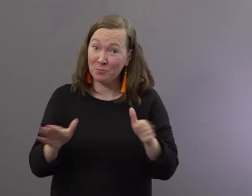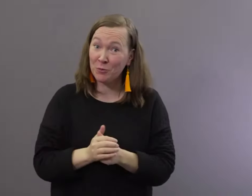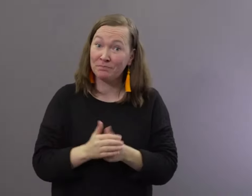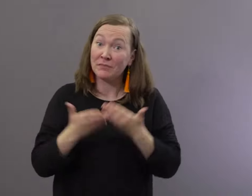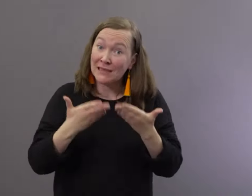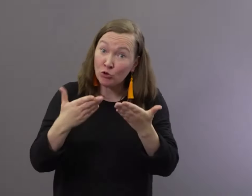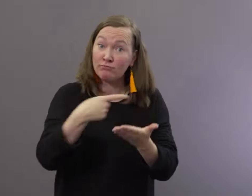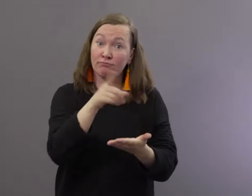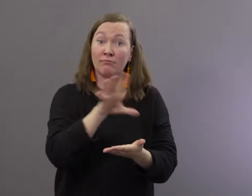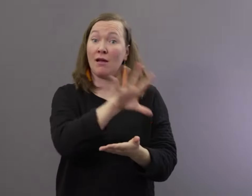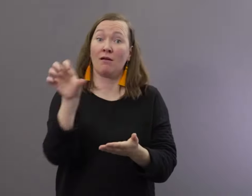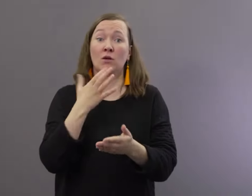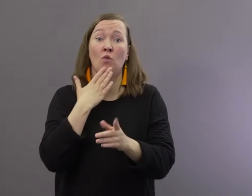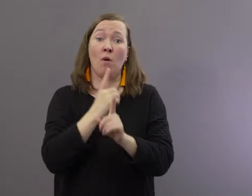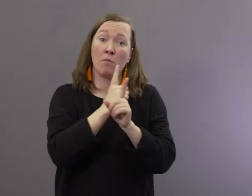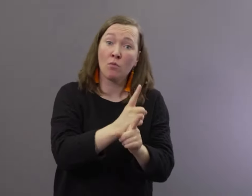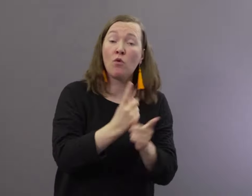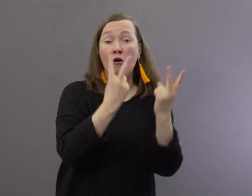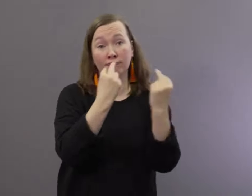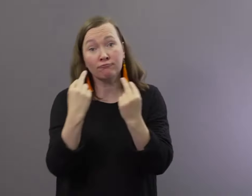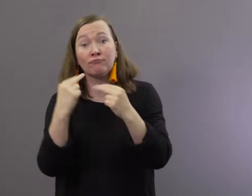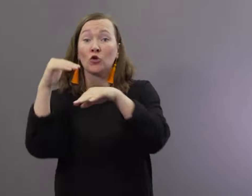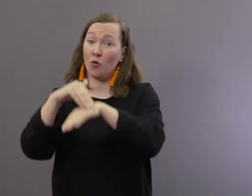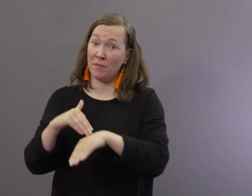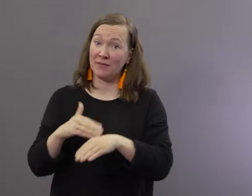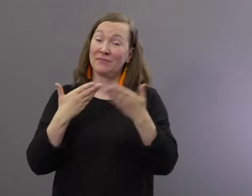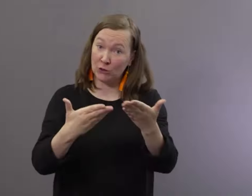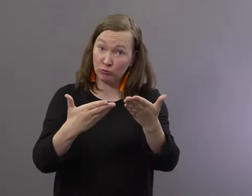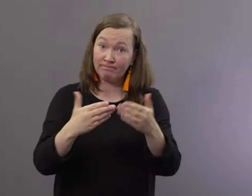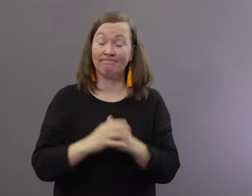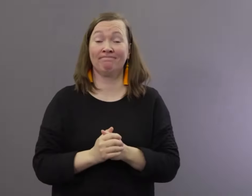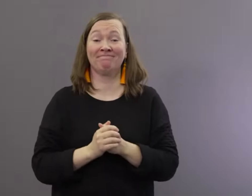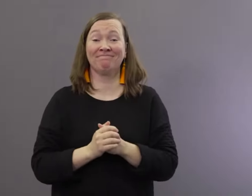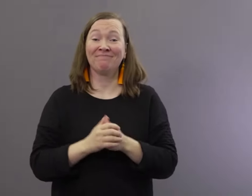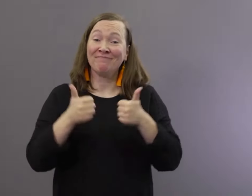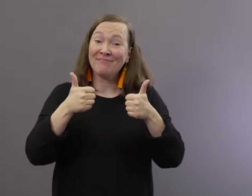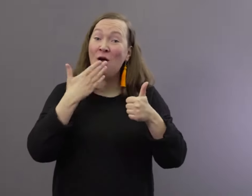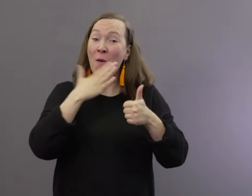kommentoida tai keskustella. Sitten päätämme lähetyksen sen jälkeen. Kiitoksia kaikille, jotka olitte